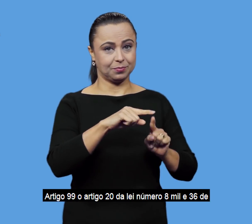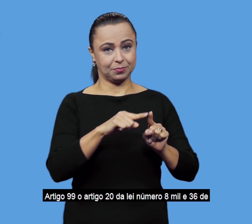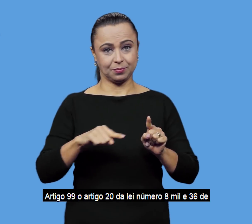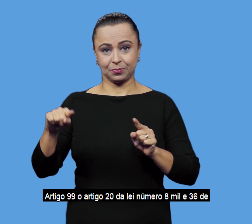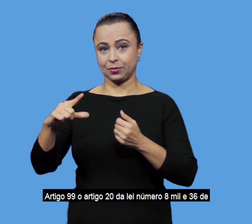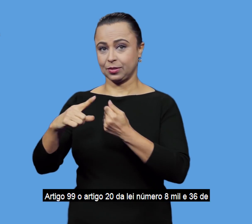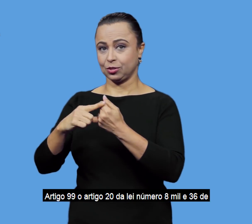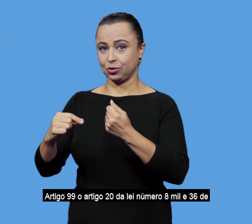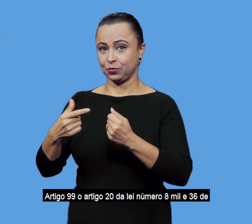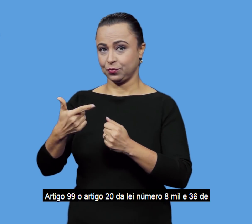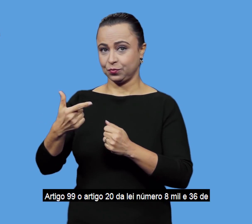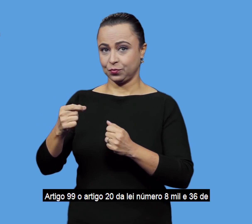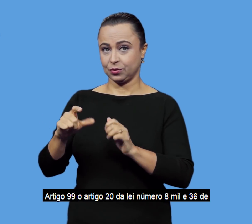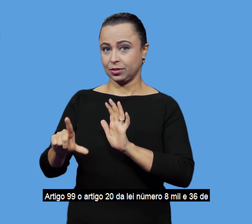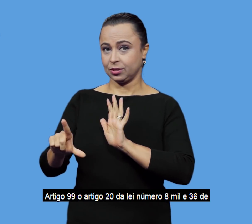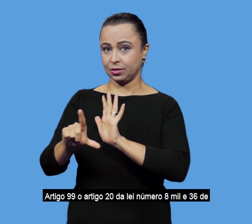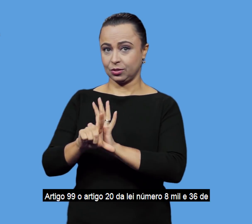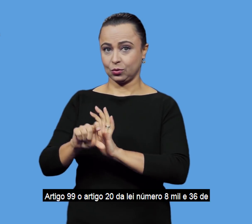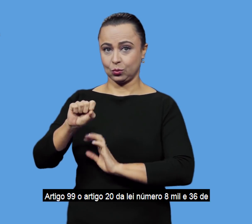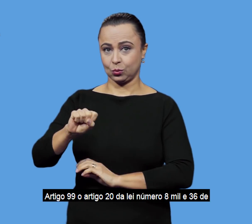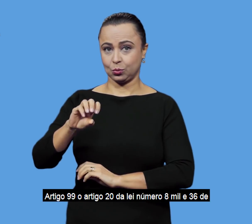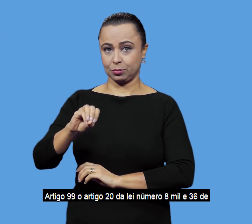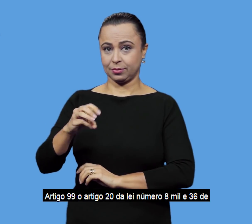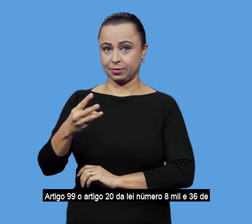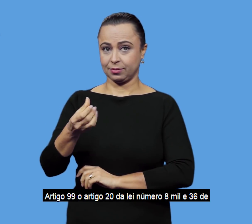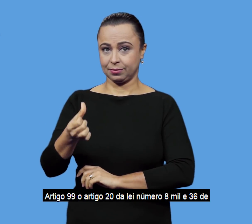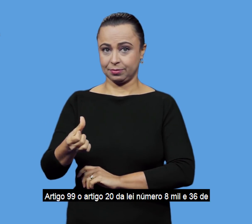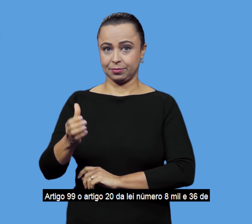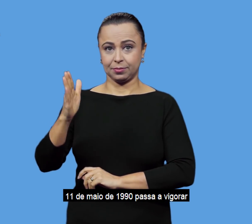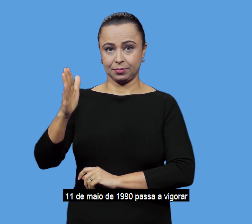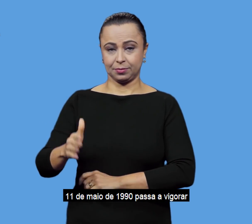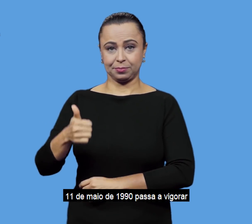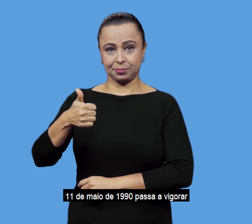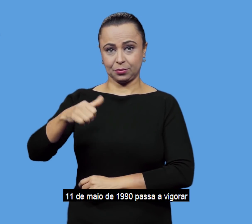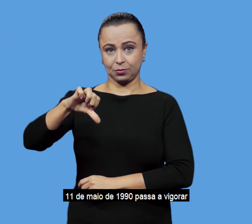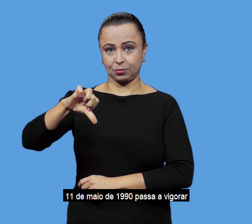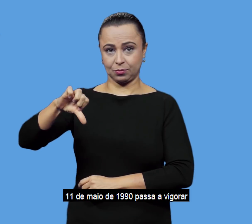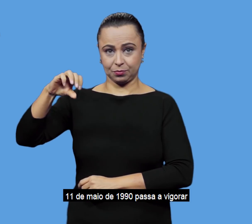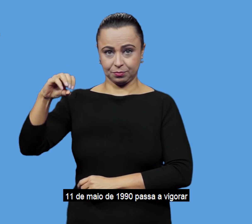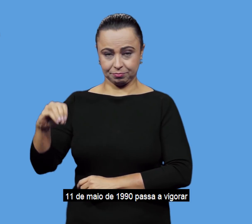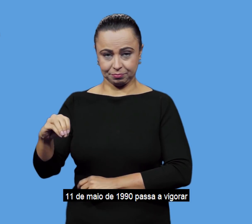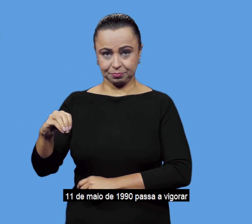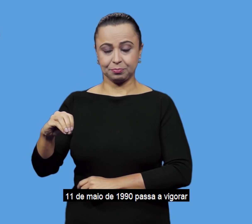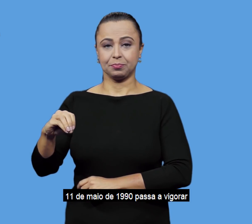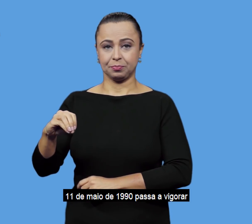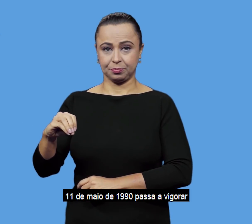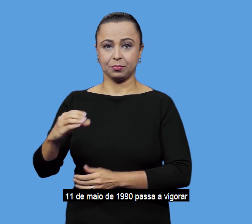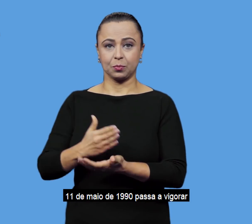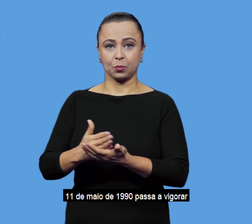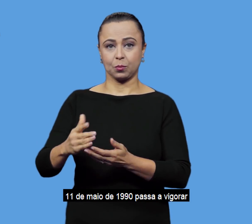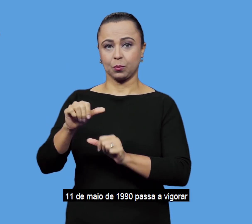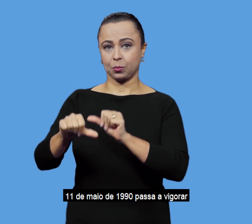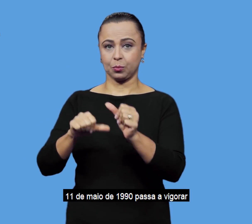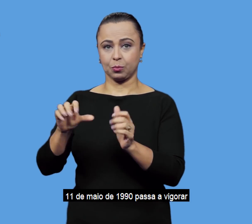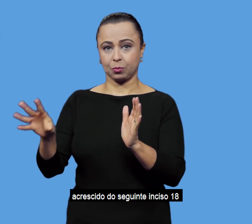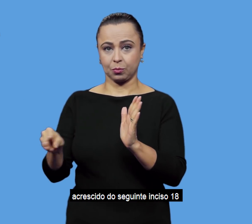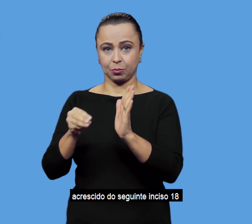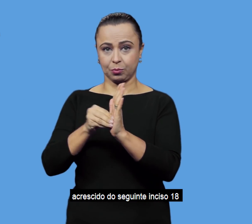20 da lei número 8 mil e 36 de 11 de maio de 1990 passa a vigorar acrescido